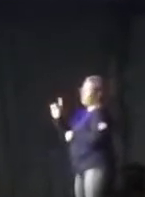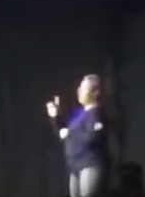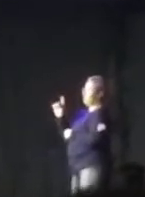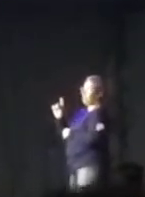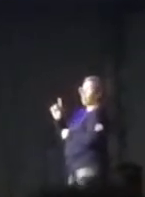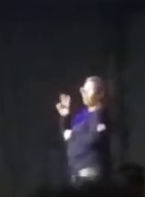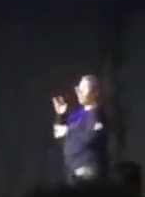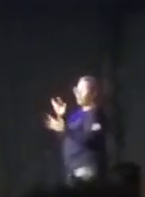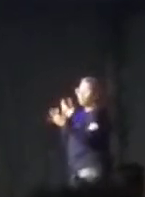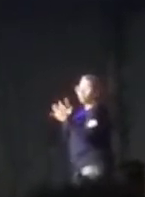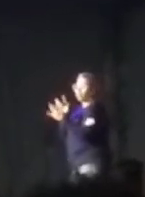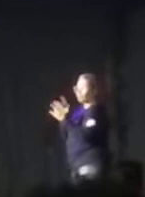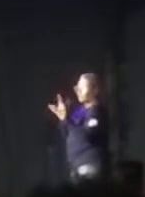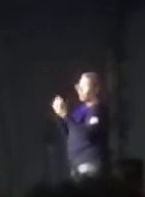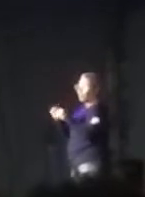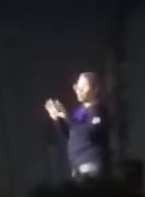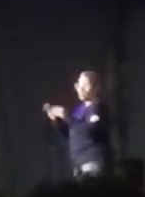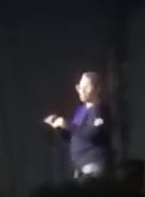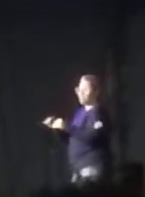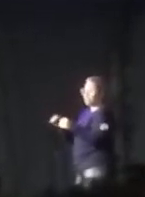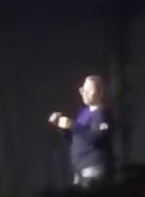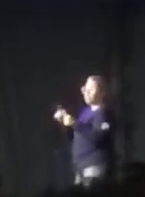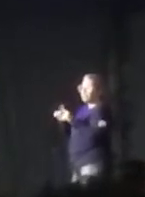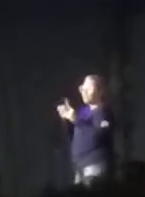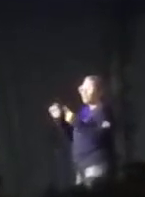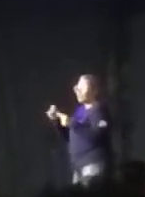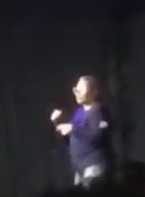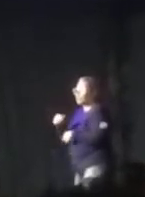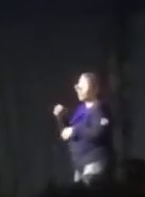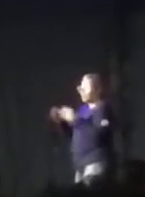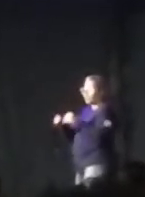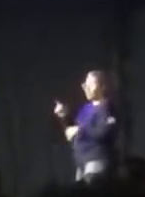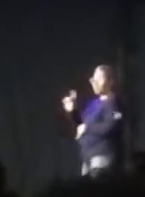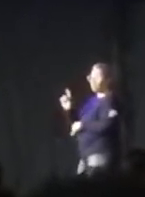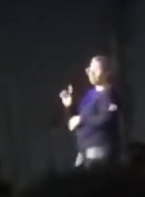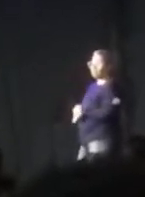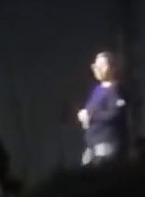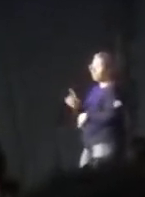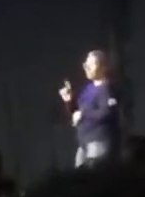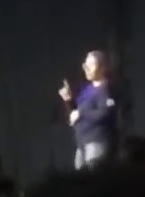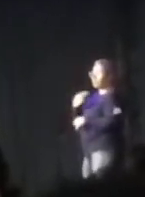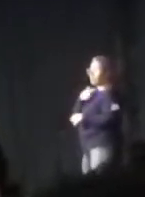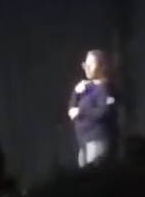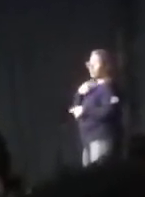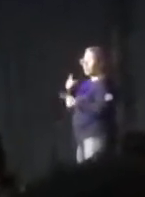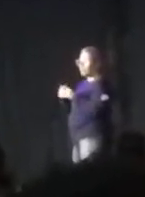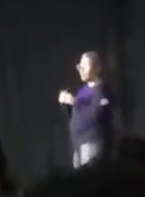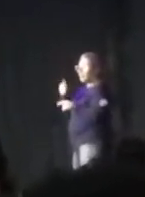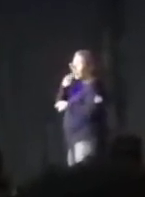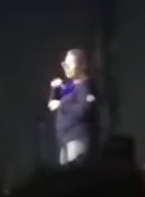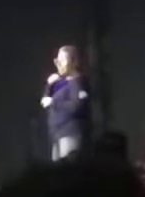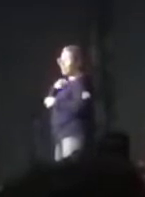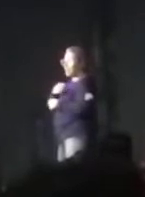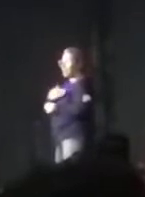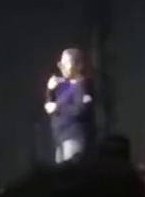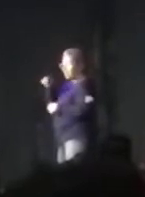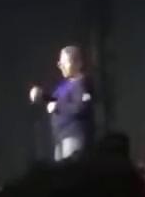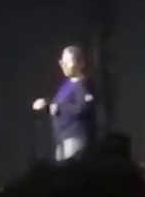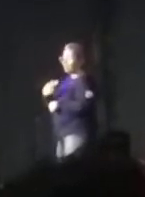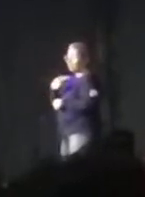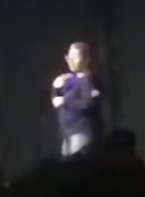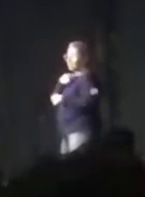ela tocaria no filho. E o juiz falou que não podia não, que a mãe do morto também não podia tocar o filho